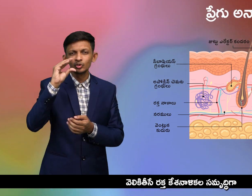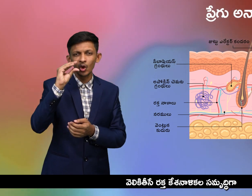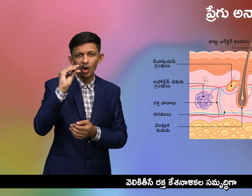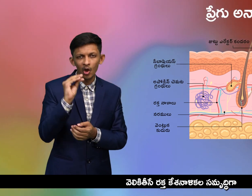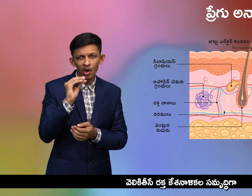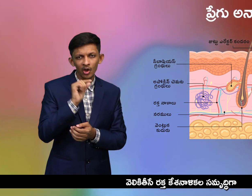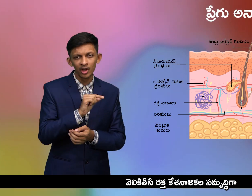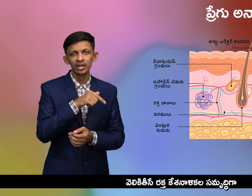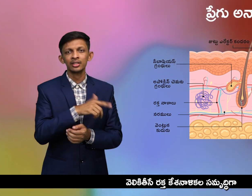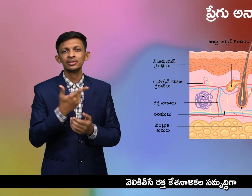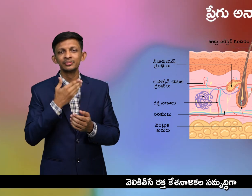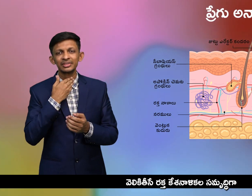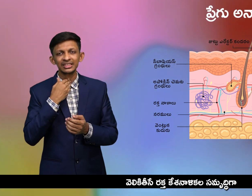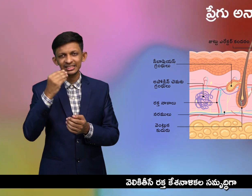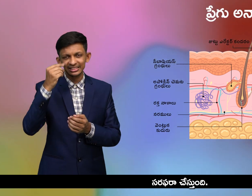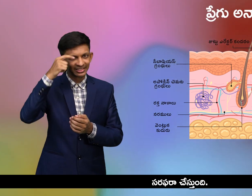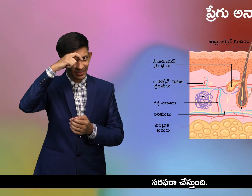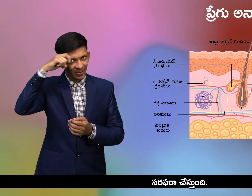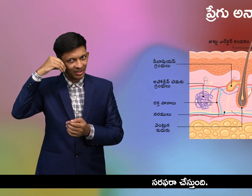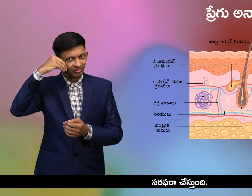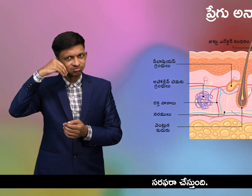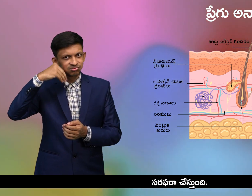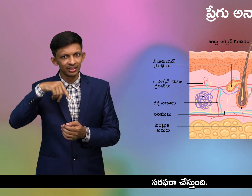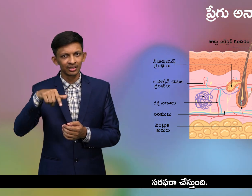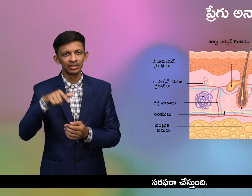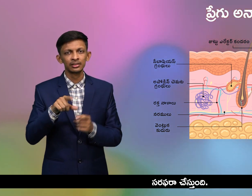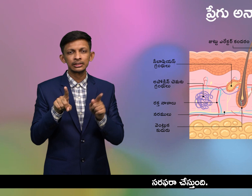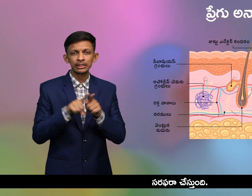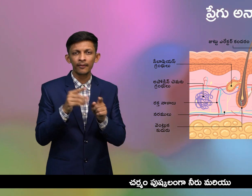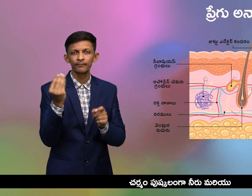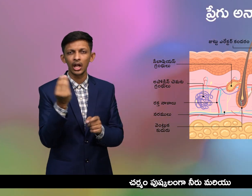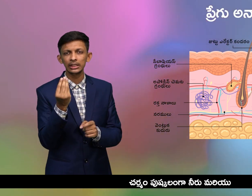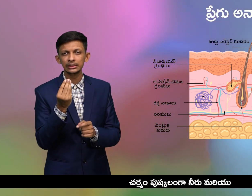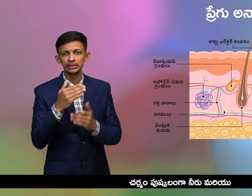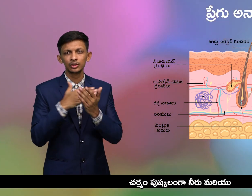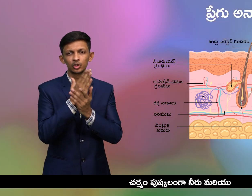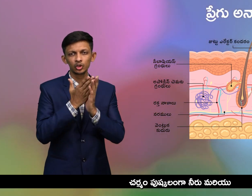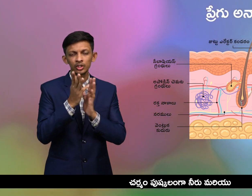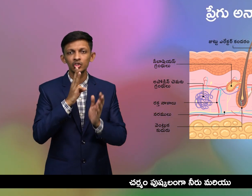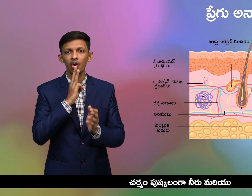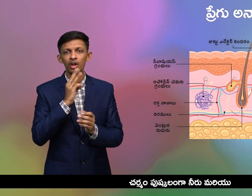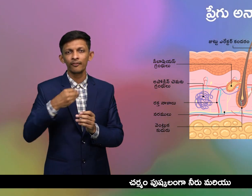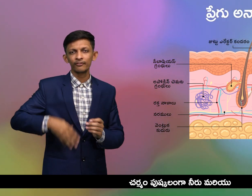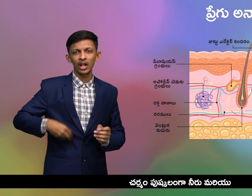నాళికల సమృద్ధిగా సరఫరా చేస్తుంది. చర్మం పుష్కలంగా నీరు